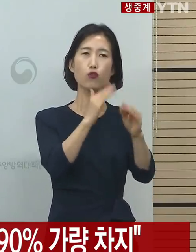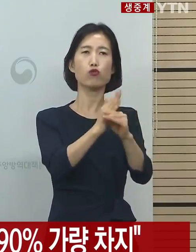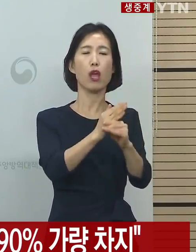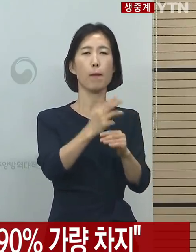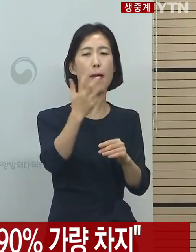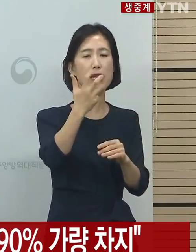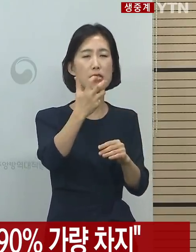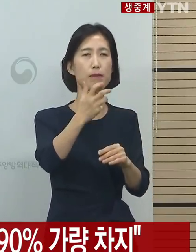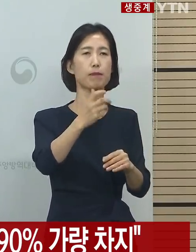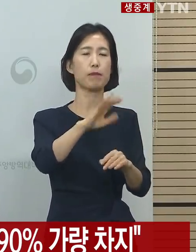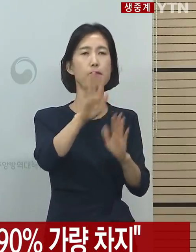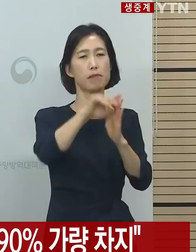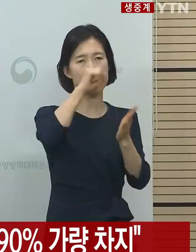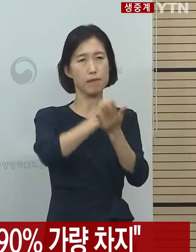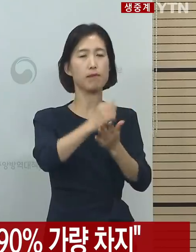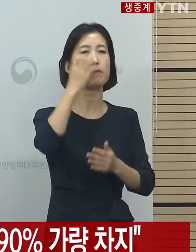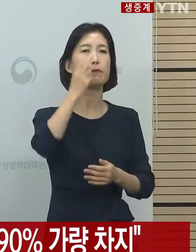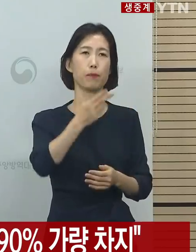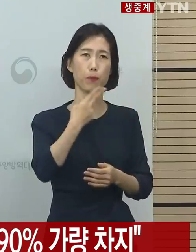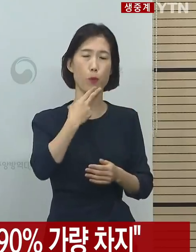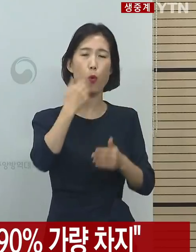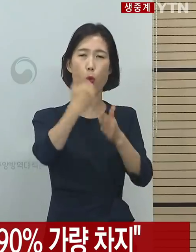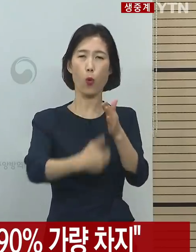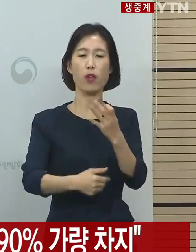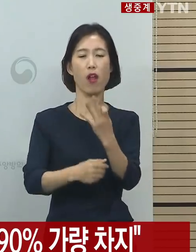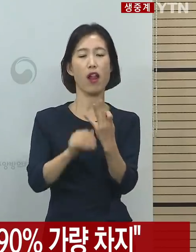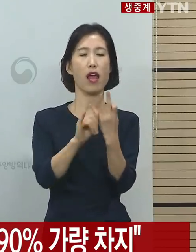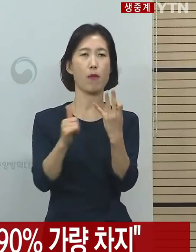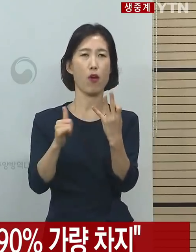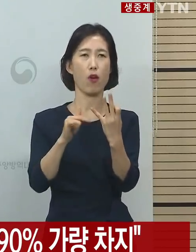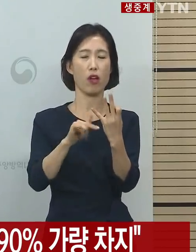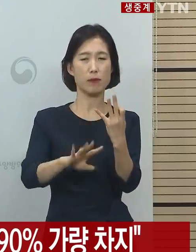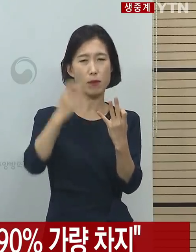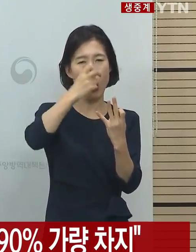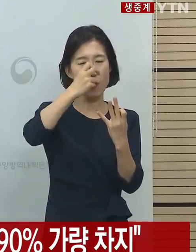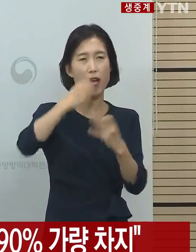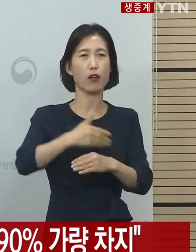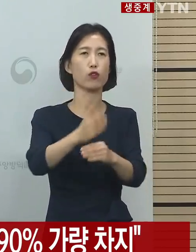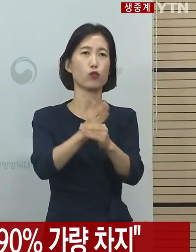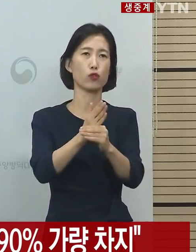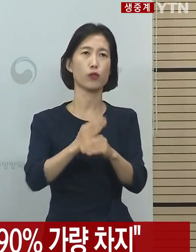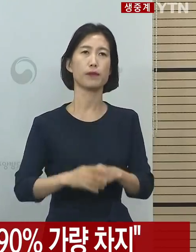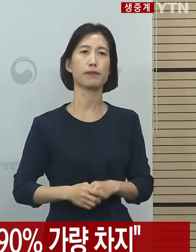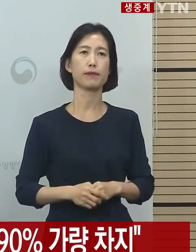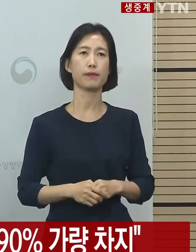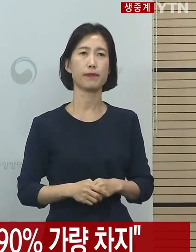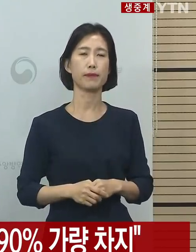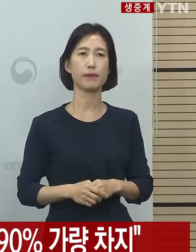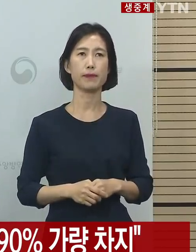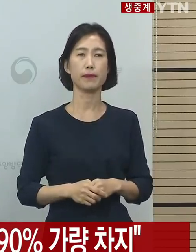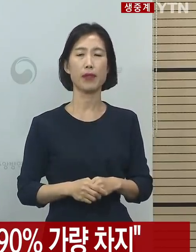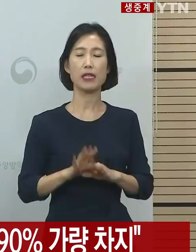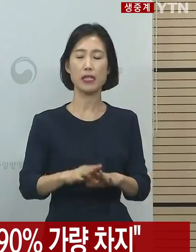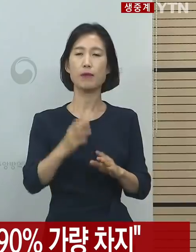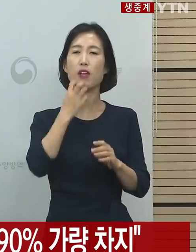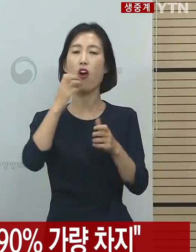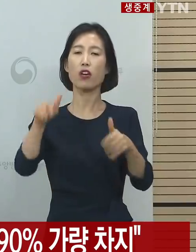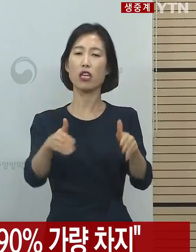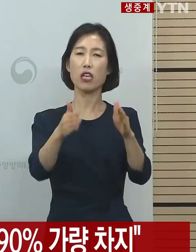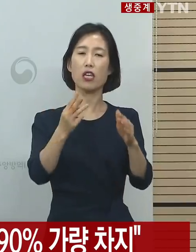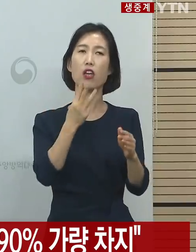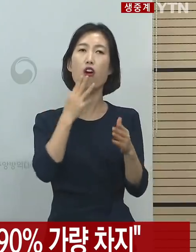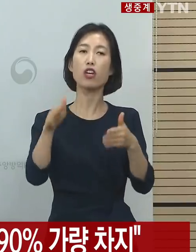80명이 음성으로 확인이 되었으며 14명에 대해서는 검사가 진행 중에 있습니다.